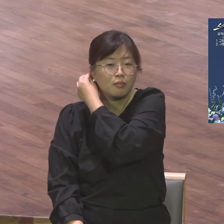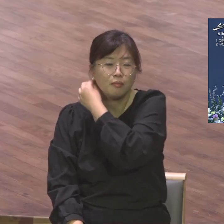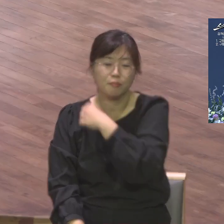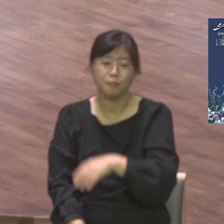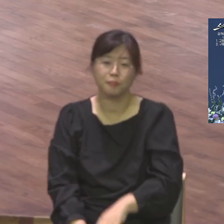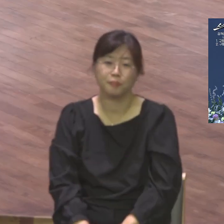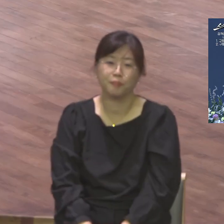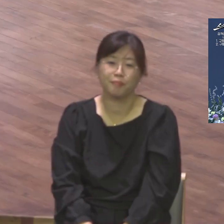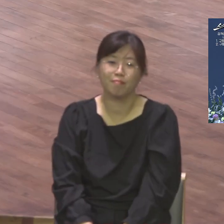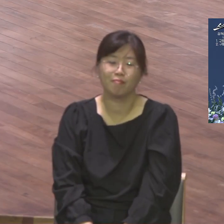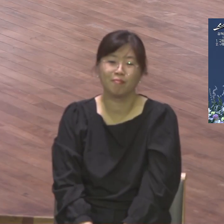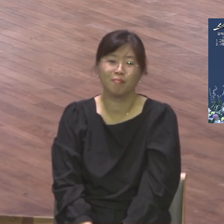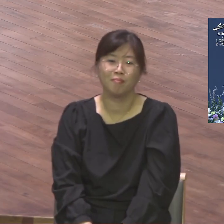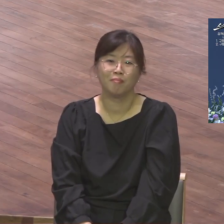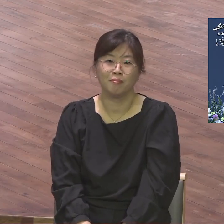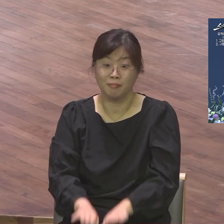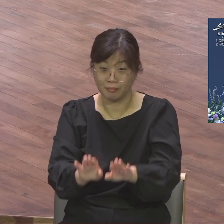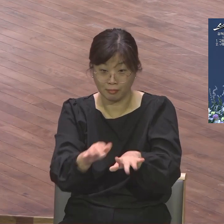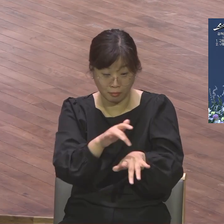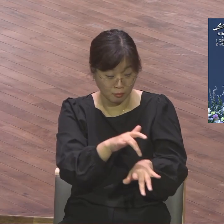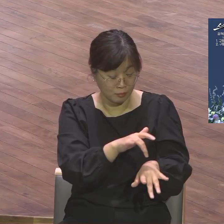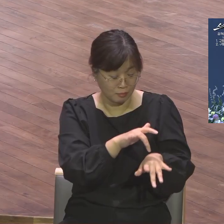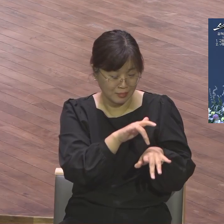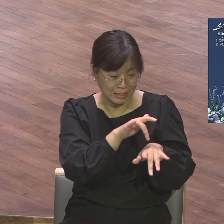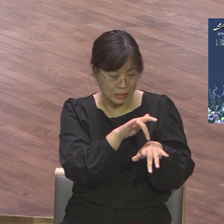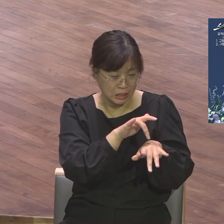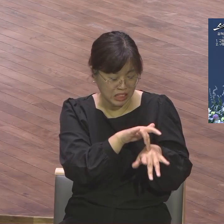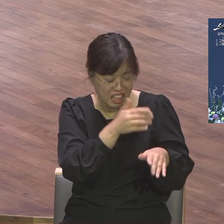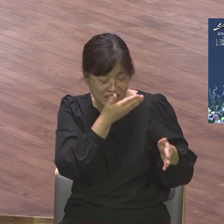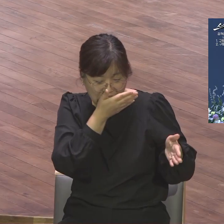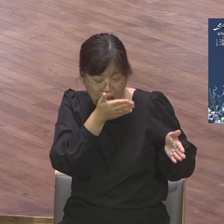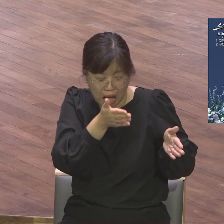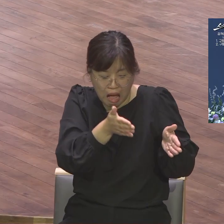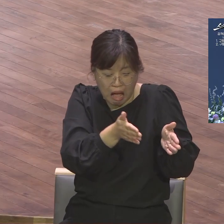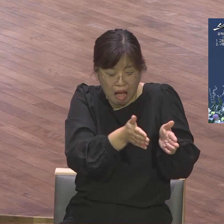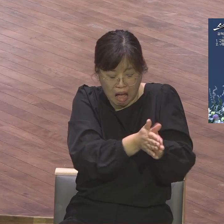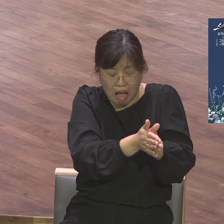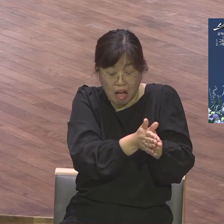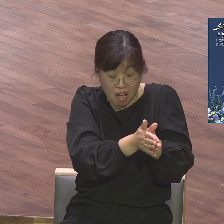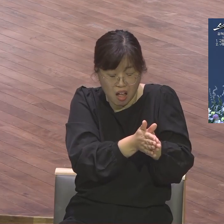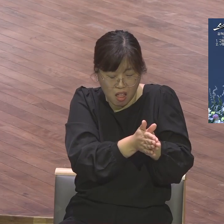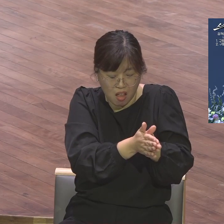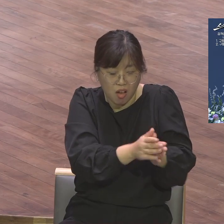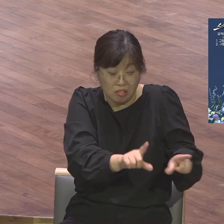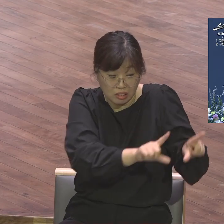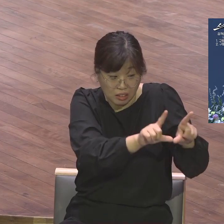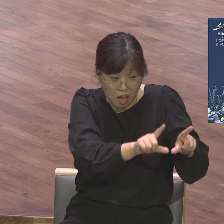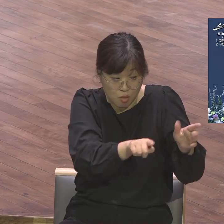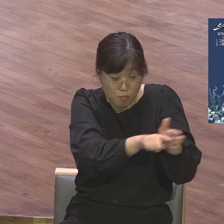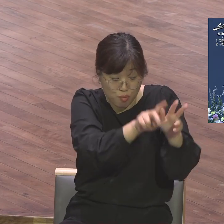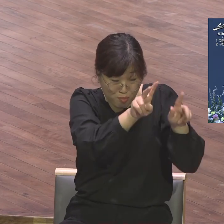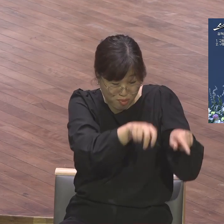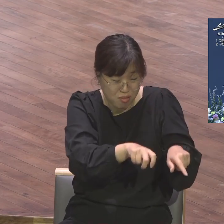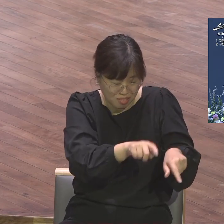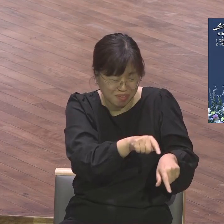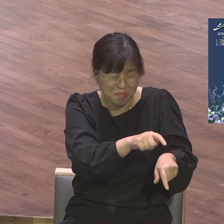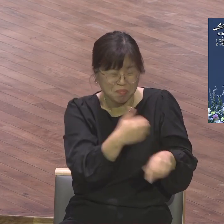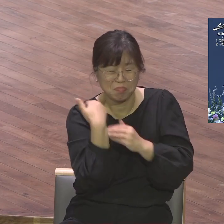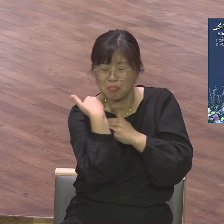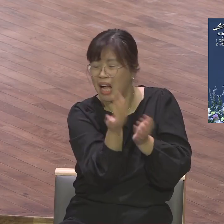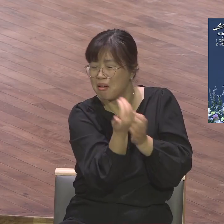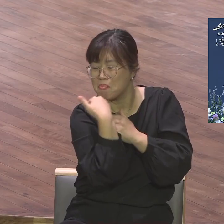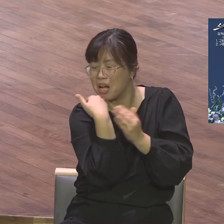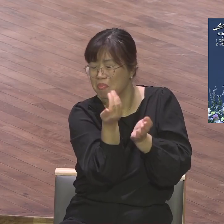뻔하잖아요. 아예 구원 못 받을 사람 같으면 사단이 건드리지도 않아요. 구원 받은 인간들은 계속 건드립니다. 은혜